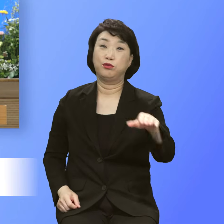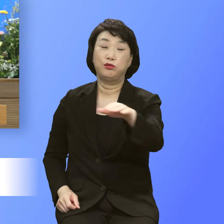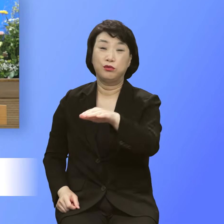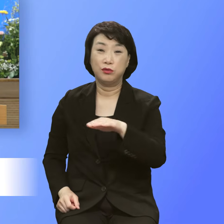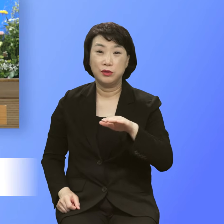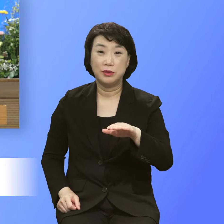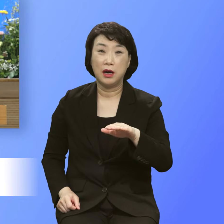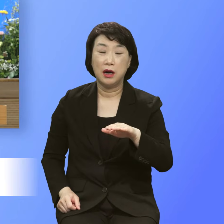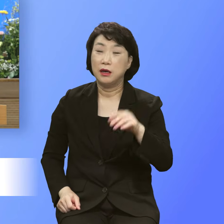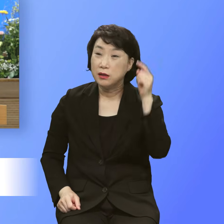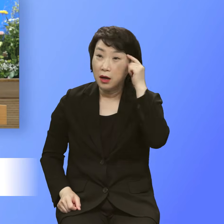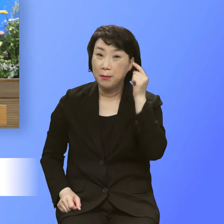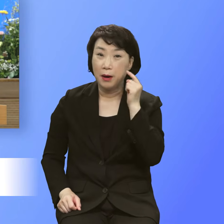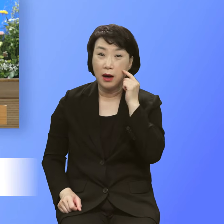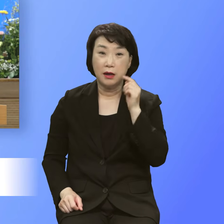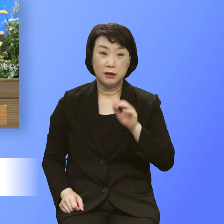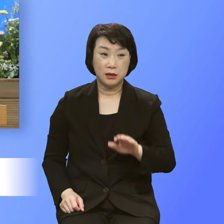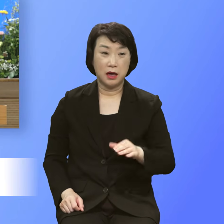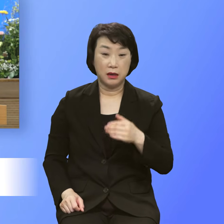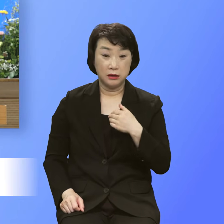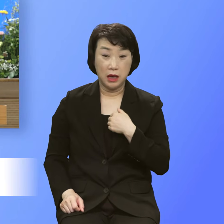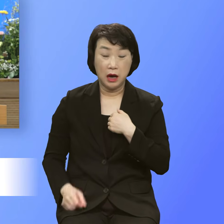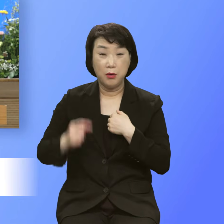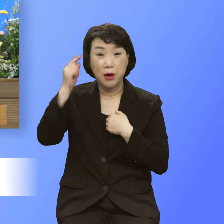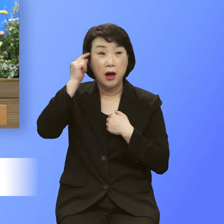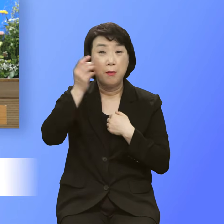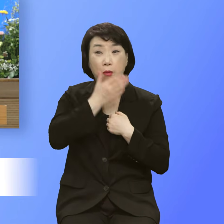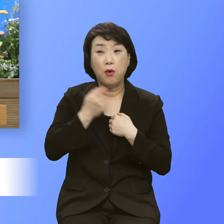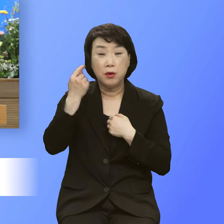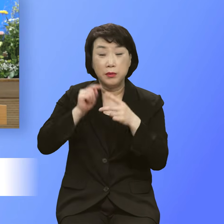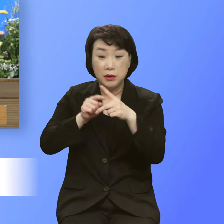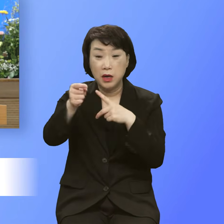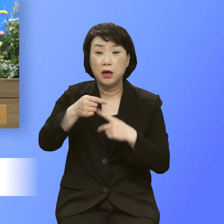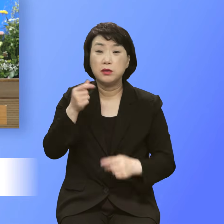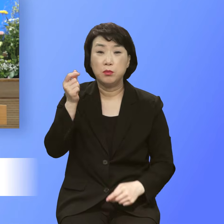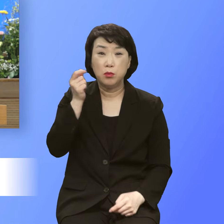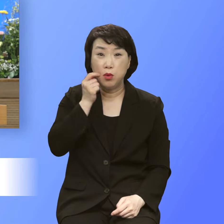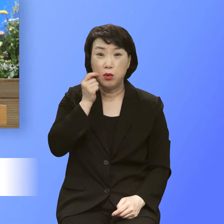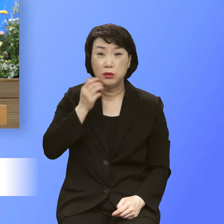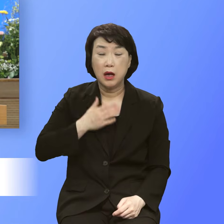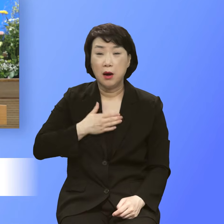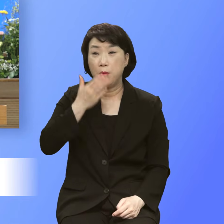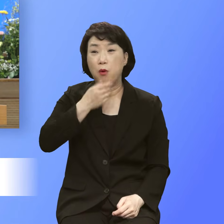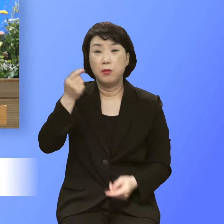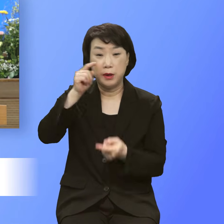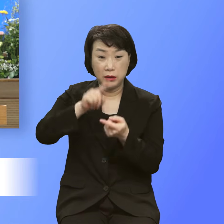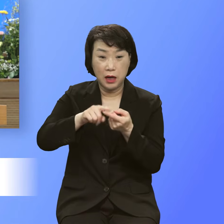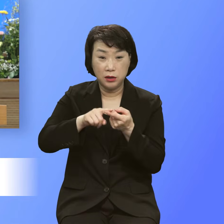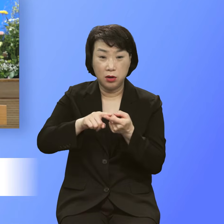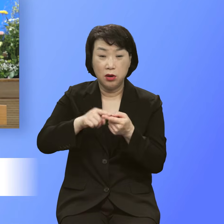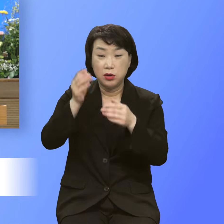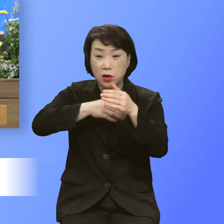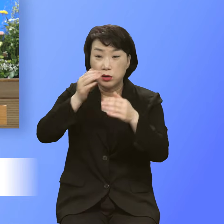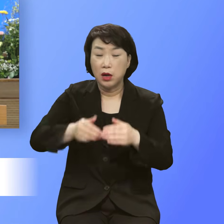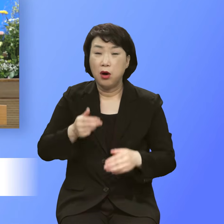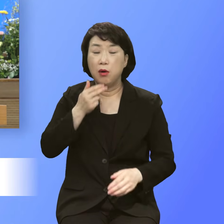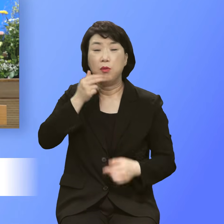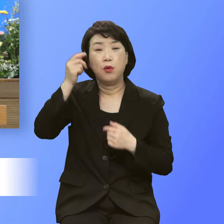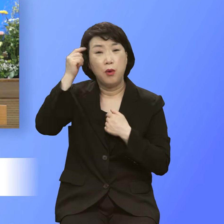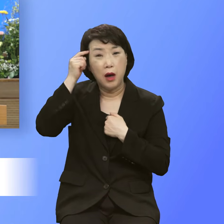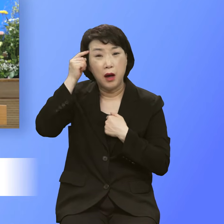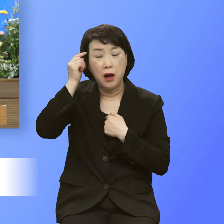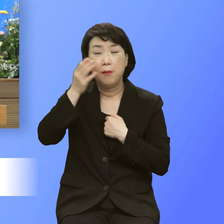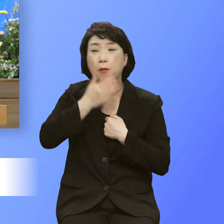우리는 잘 이해할 것은 내가 왜 복음을 이해하지 못하고 복음에 대해서 절대화하지